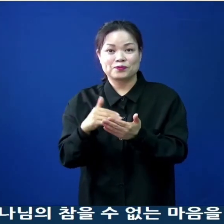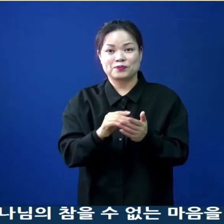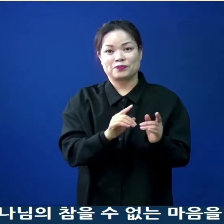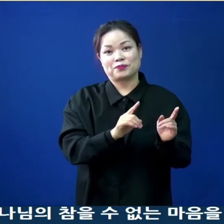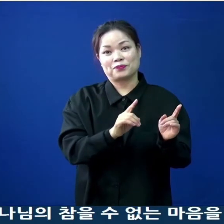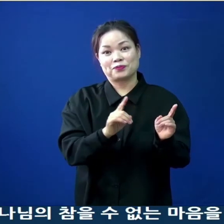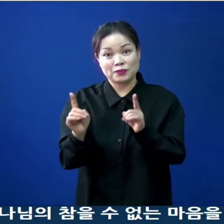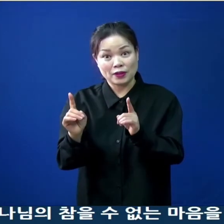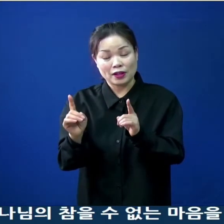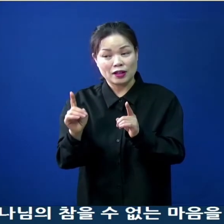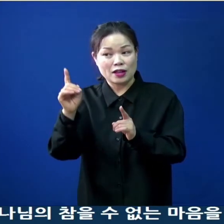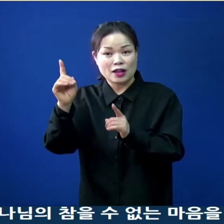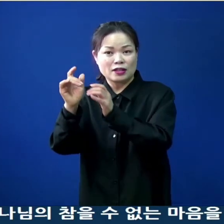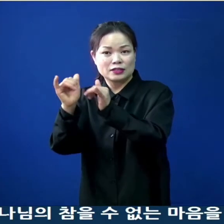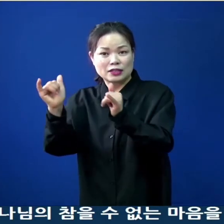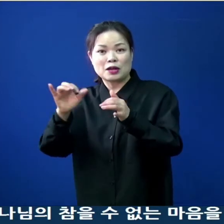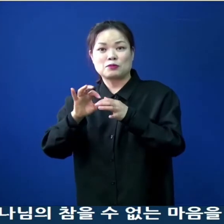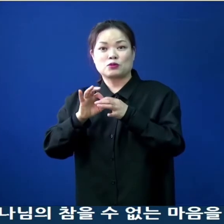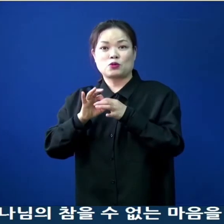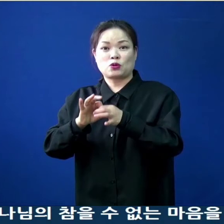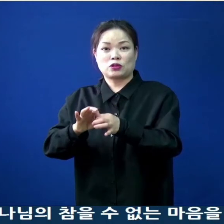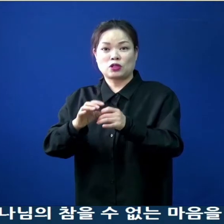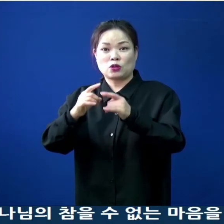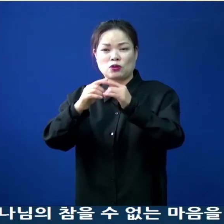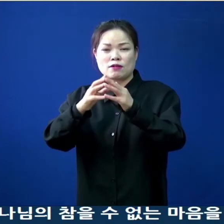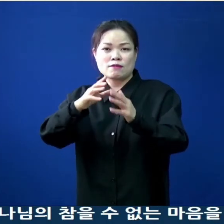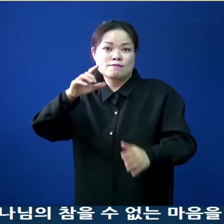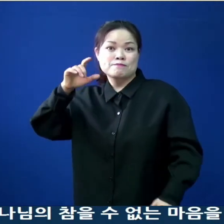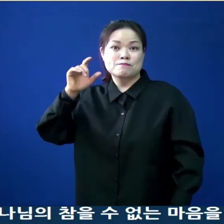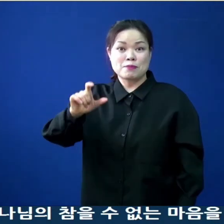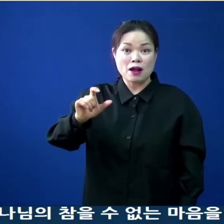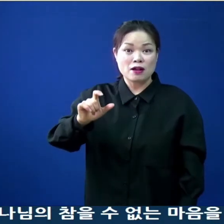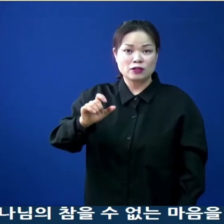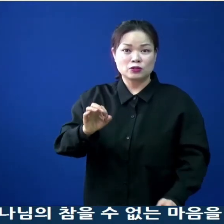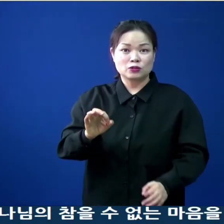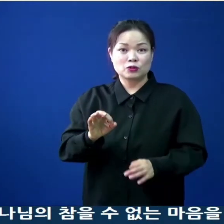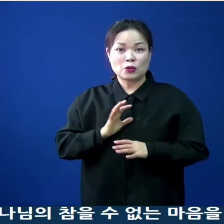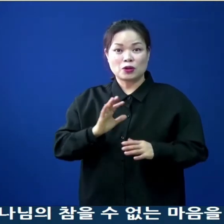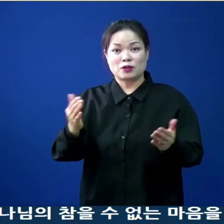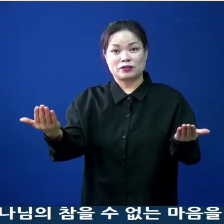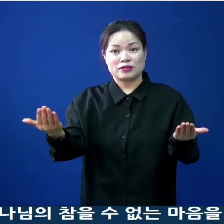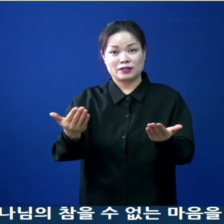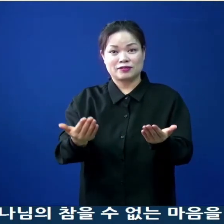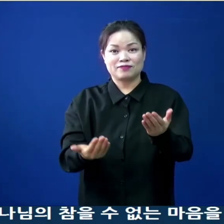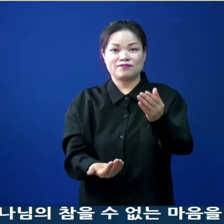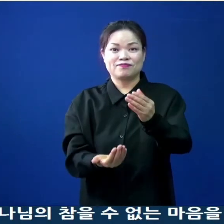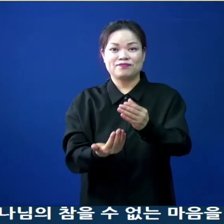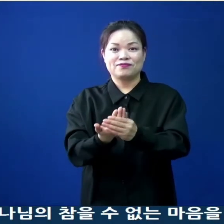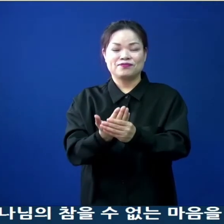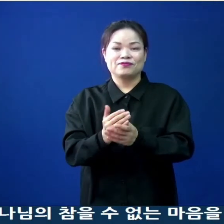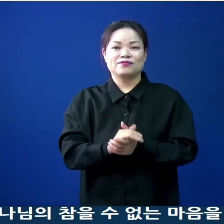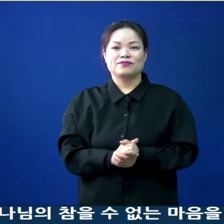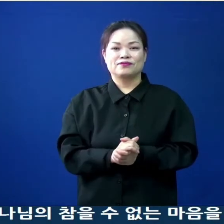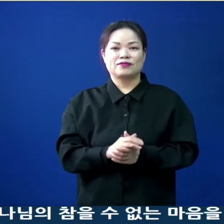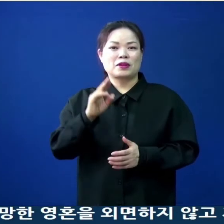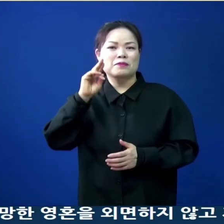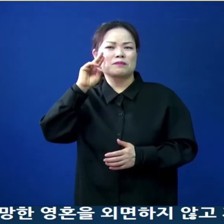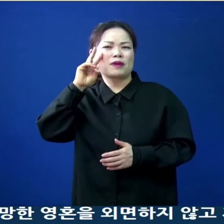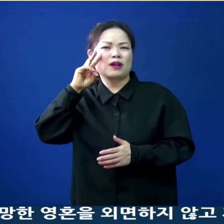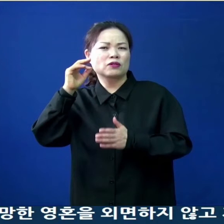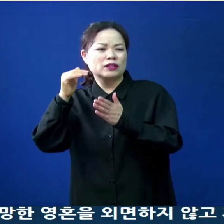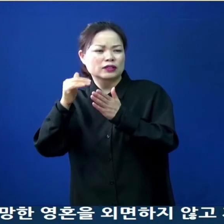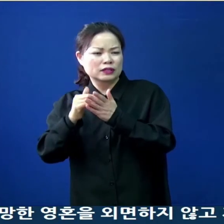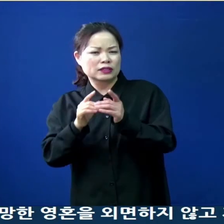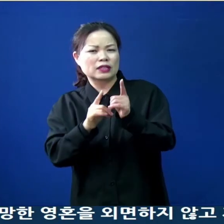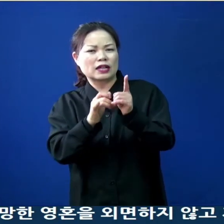일어났습니다. 그 한 사람을 통해서 교회가 든든하게 세워지는 놀라운 역사가 일어났습니다. 바울조차도